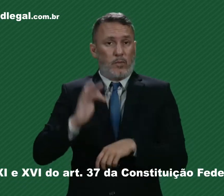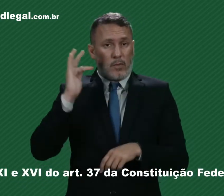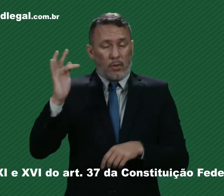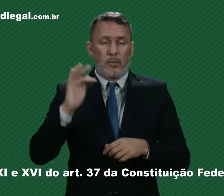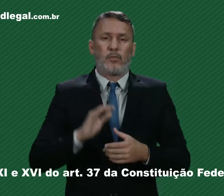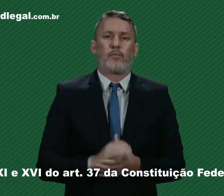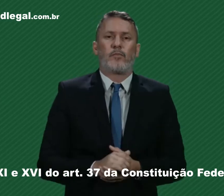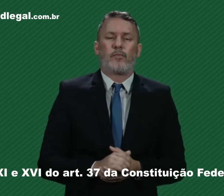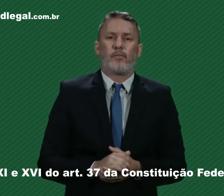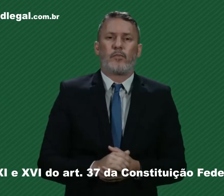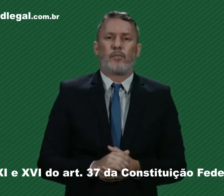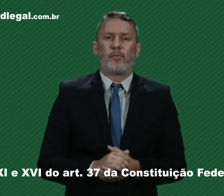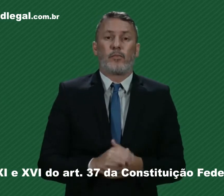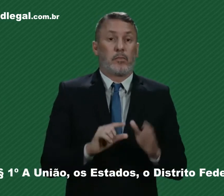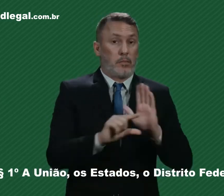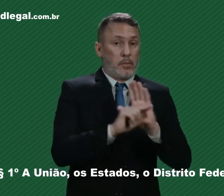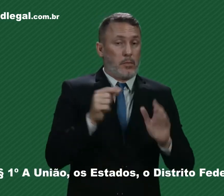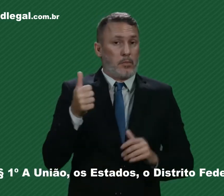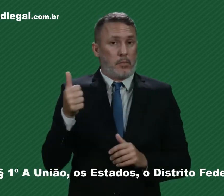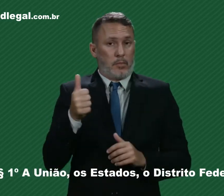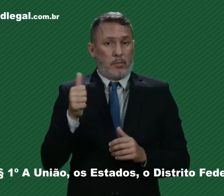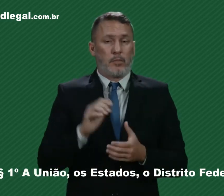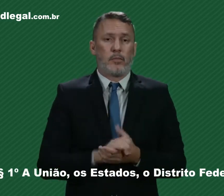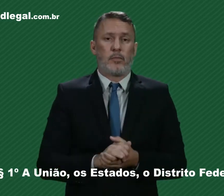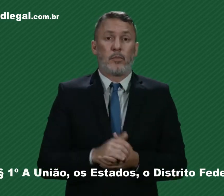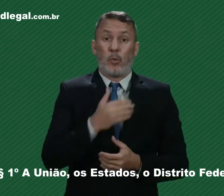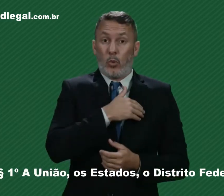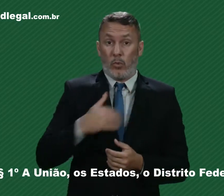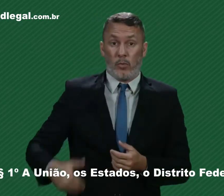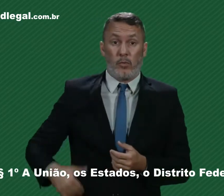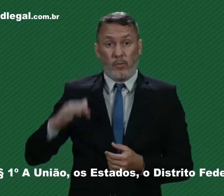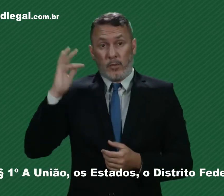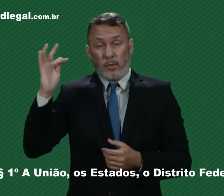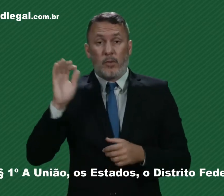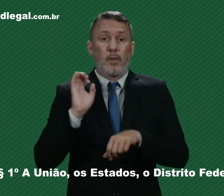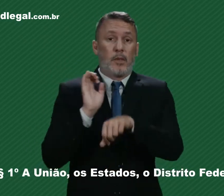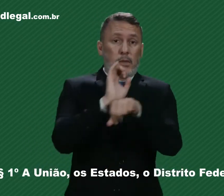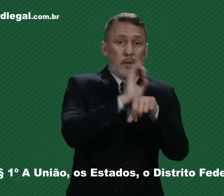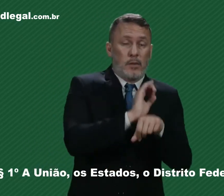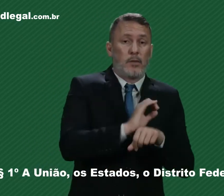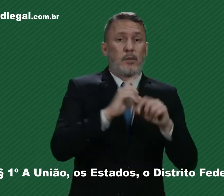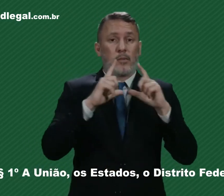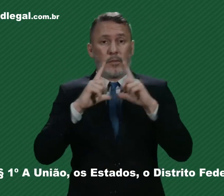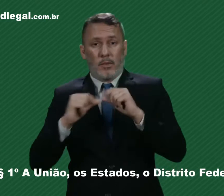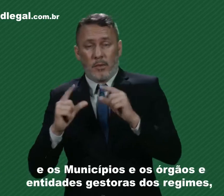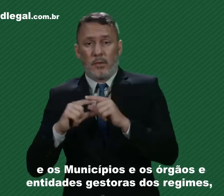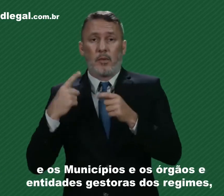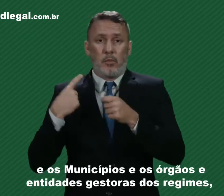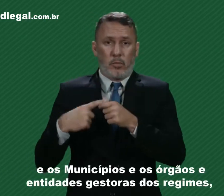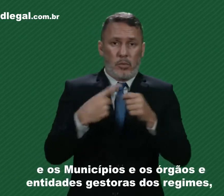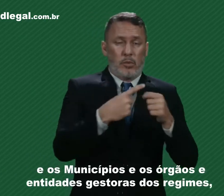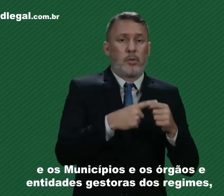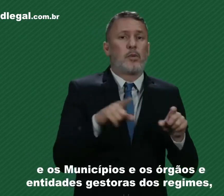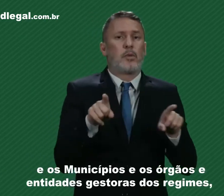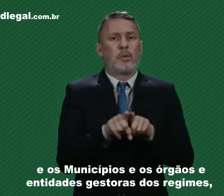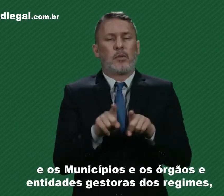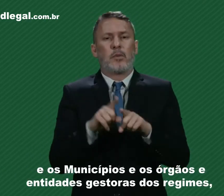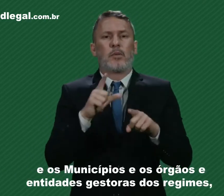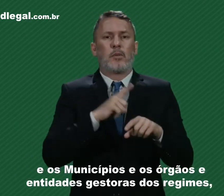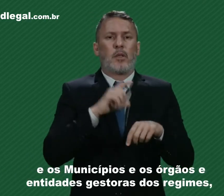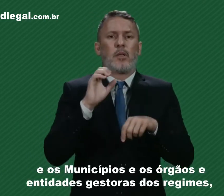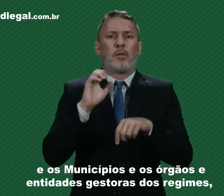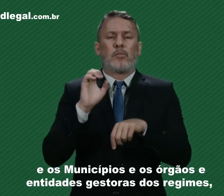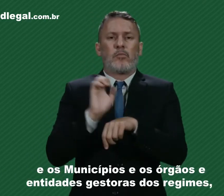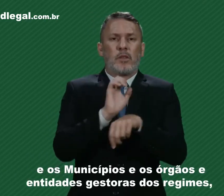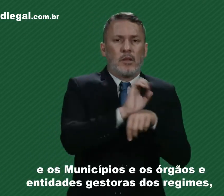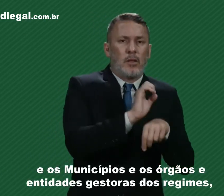da Constituição Federal. Parágrafo 1º. A União, os Estados, o Distrito Federal e os municípios e os órgãos